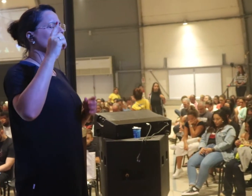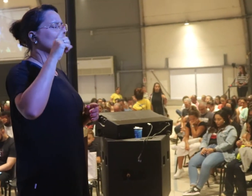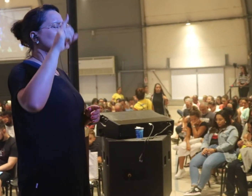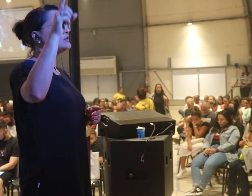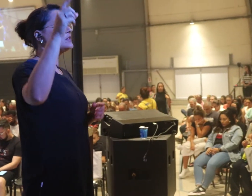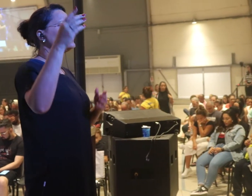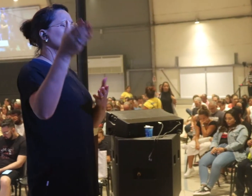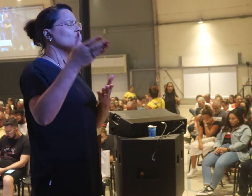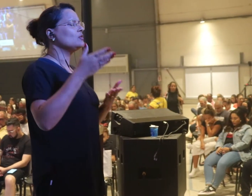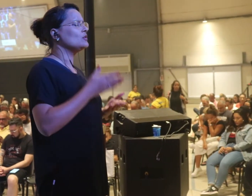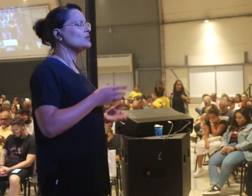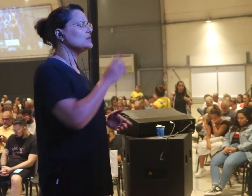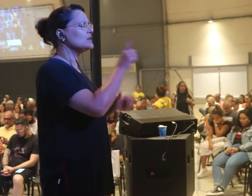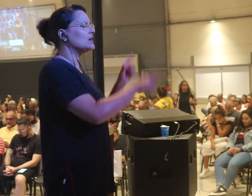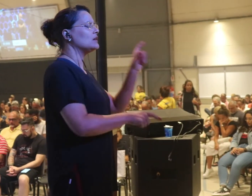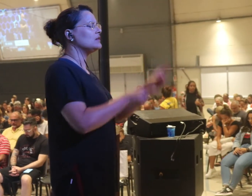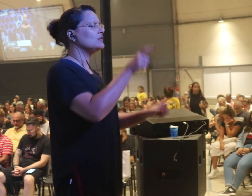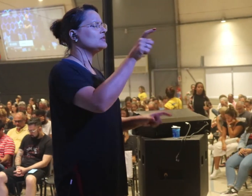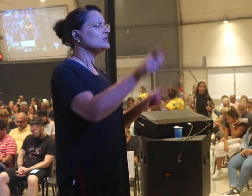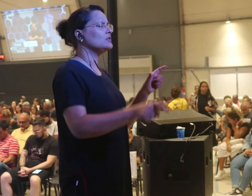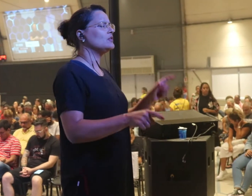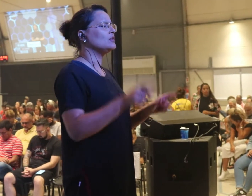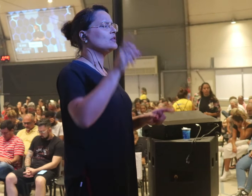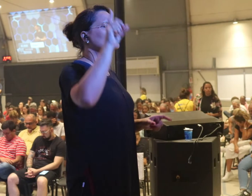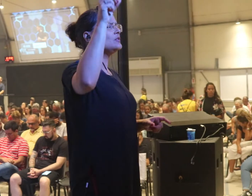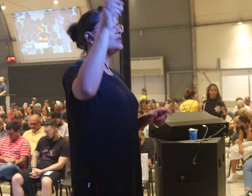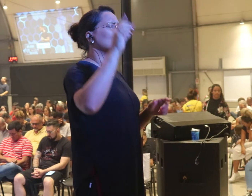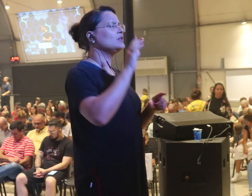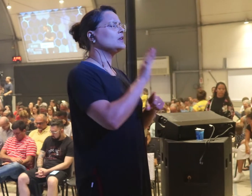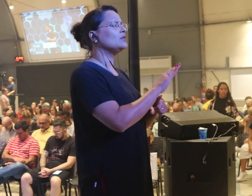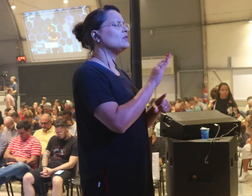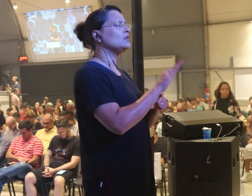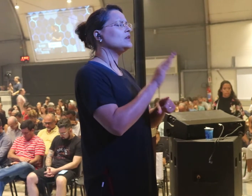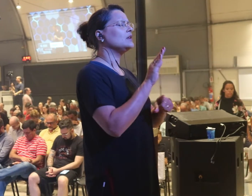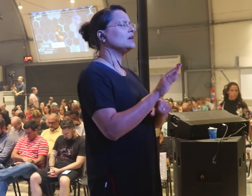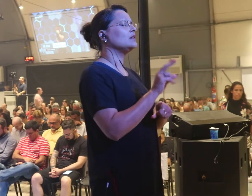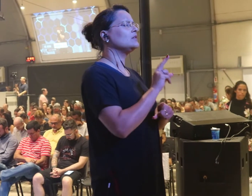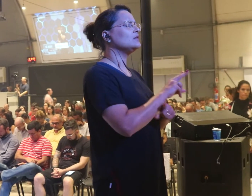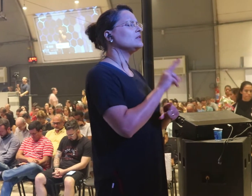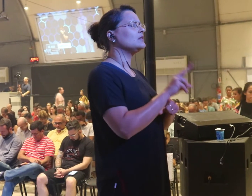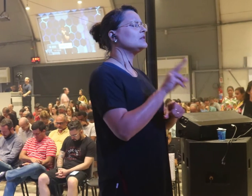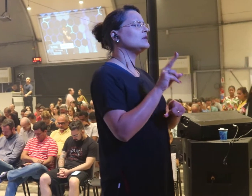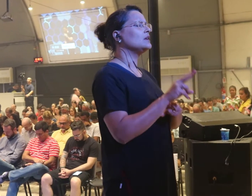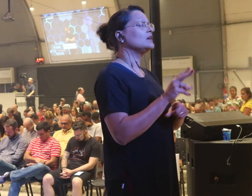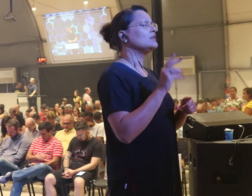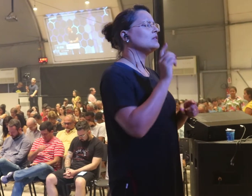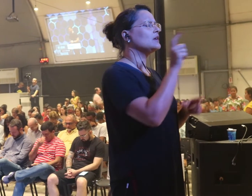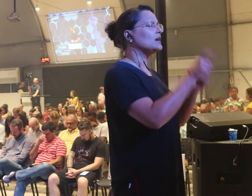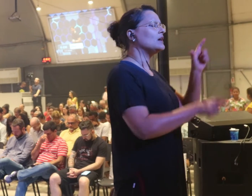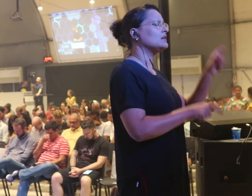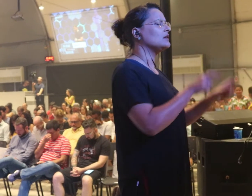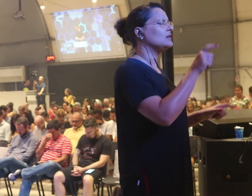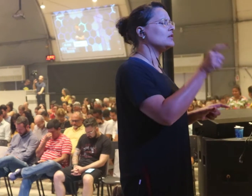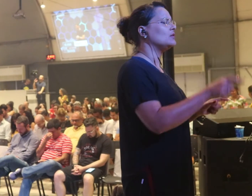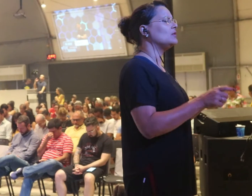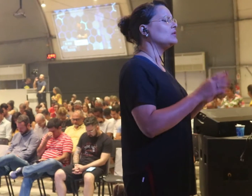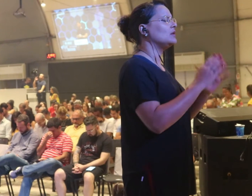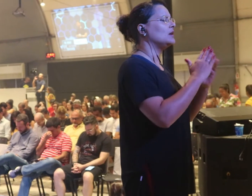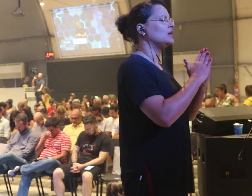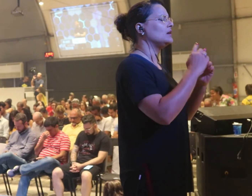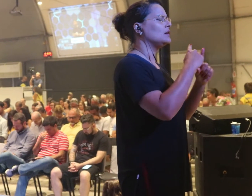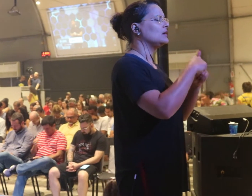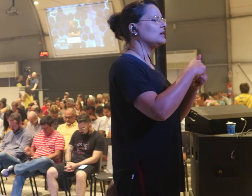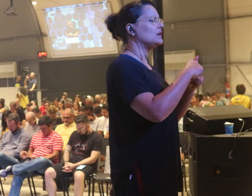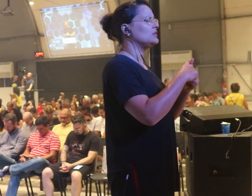esse lugar. Você tem guardado a nossa vida, você tem sido um Deus maravilhoso, tem cuidado dessa igreja, Senhor. Você é a razão da gente estar